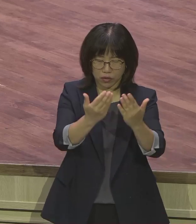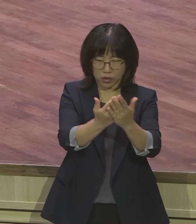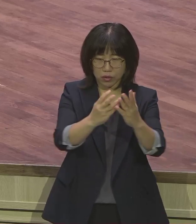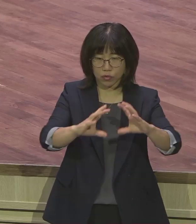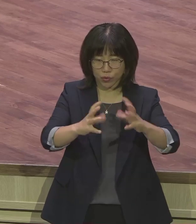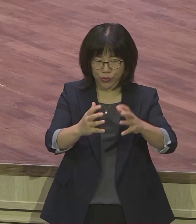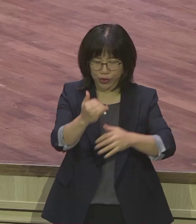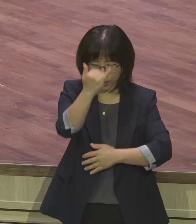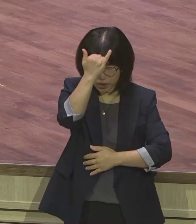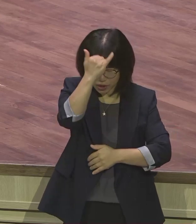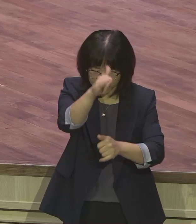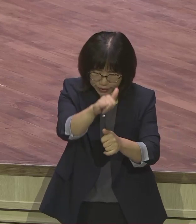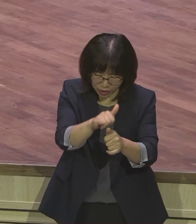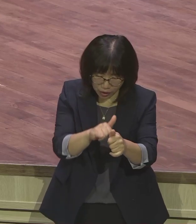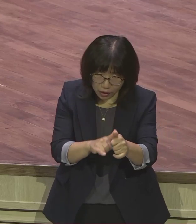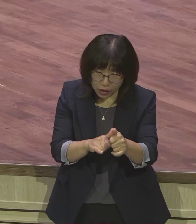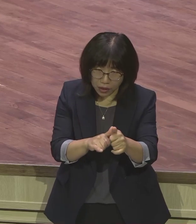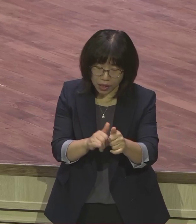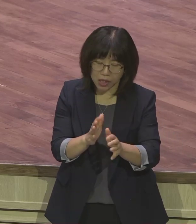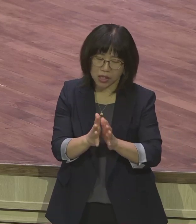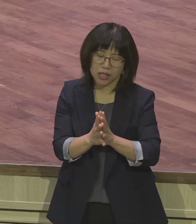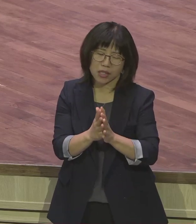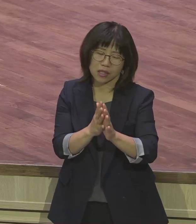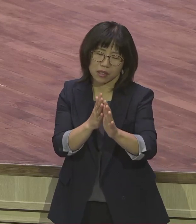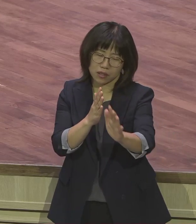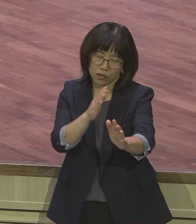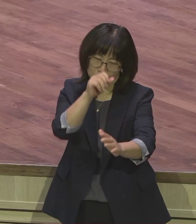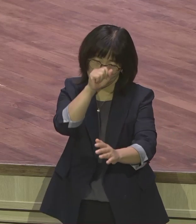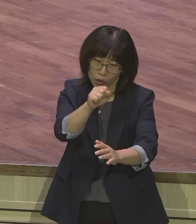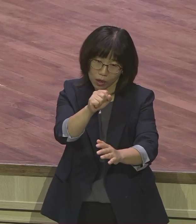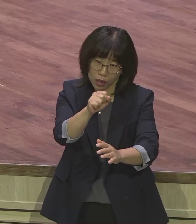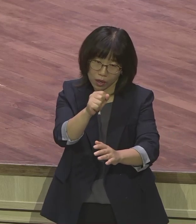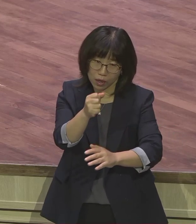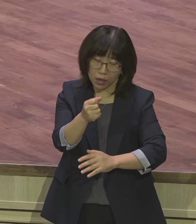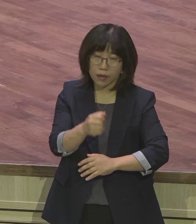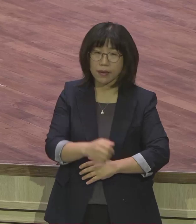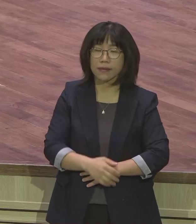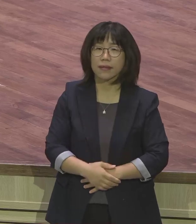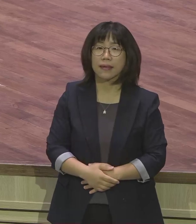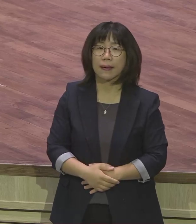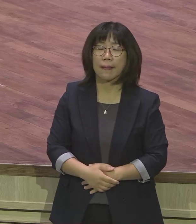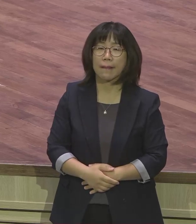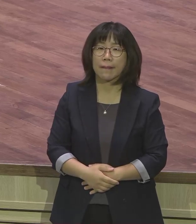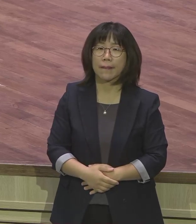예의바르고 진짜 질서있고 예의바릅니다. 그런 나라인데